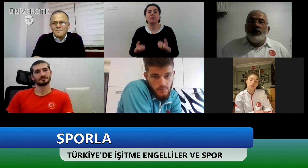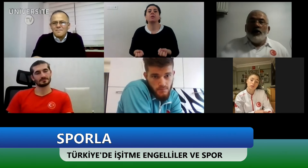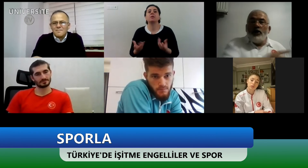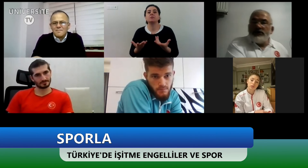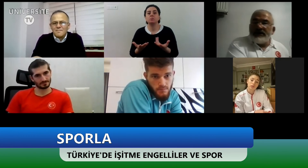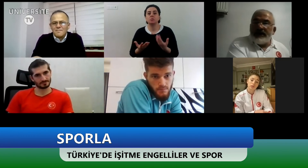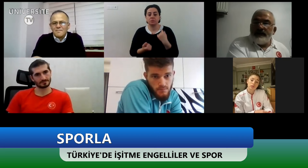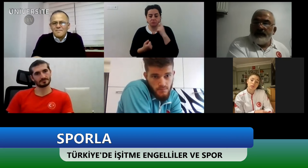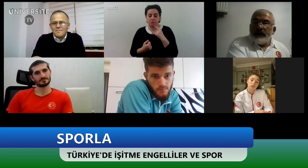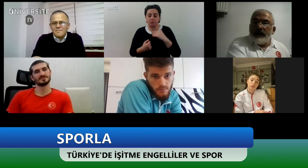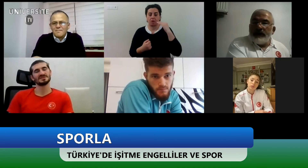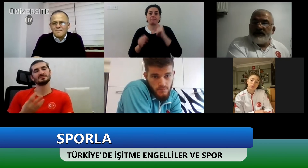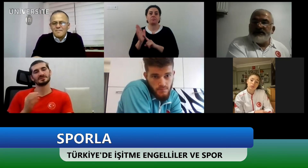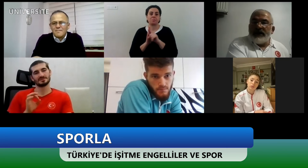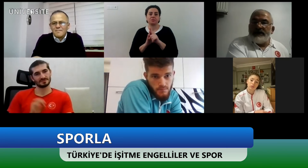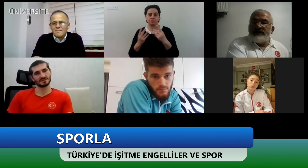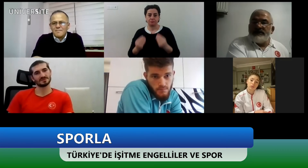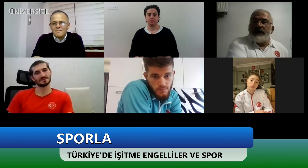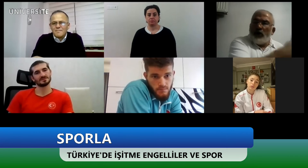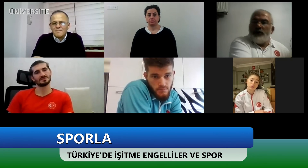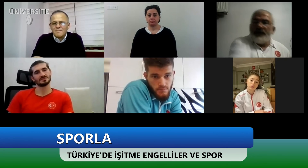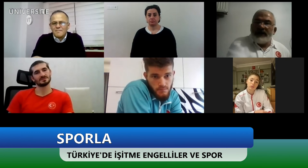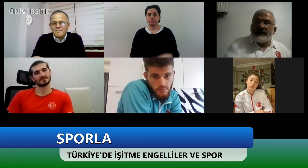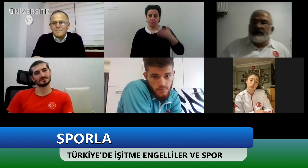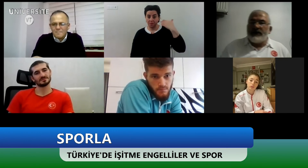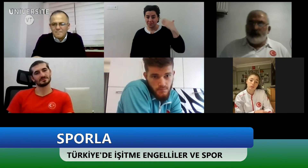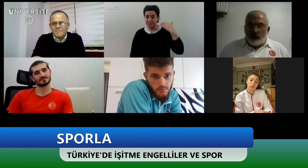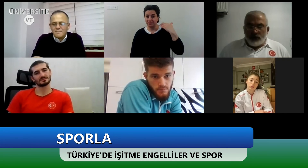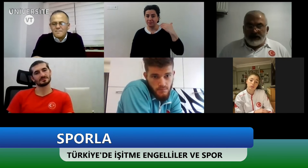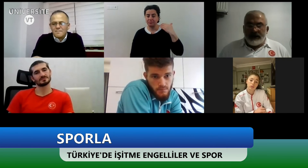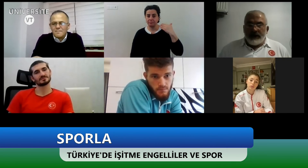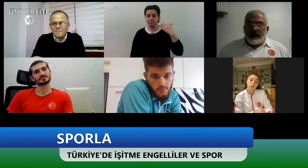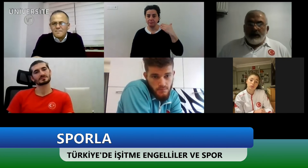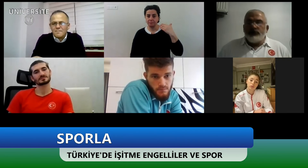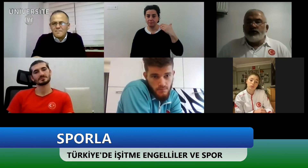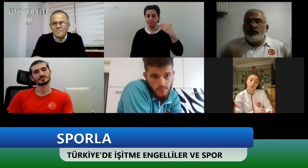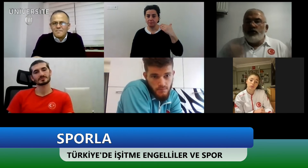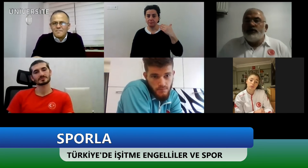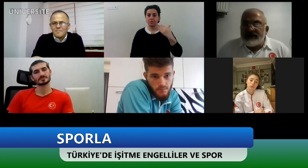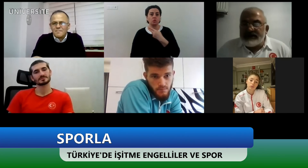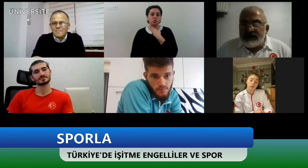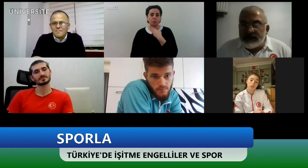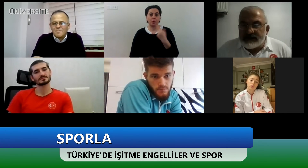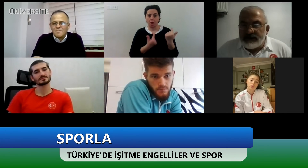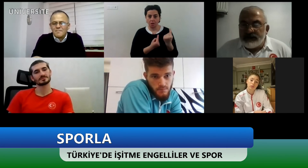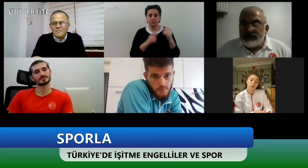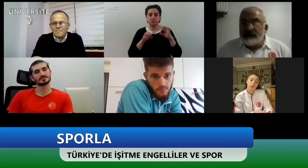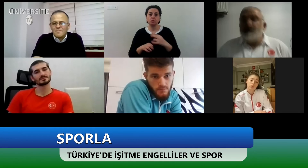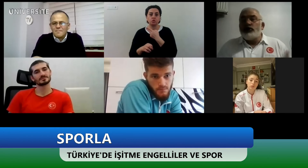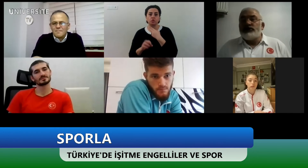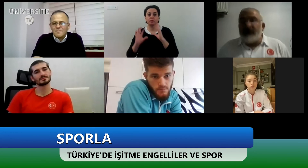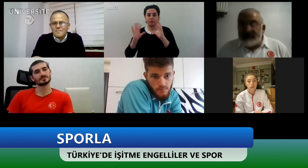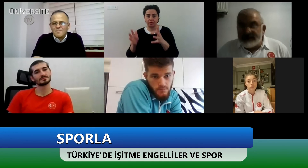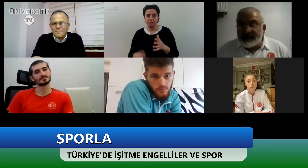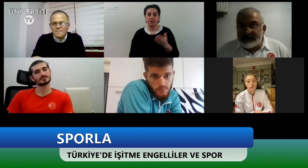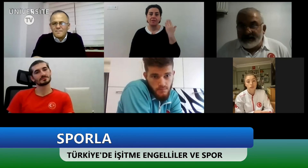Hayır. Önceden bizim geldiğimiz, yani olimpiyatlardan önce atıyorum kulüp sayısı da azdı.